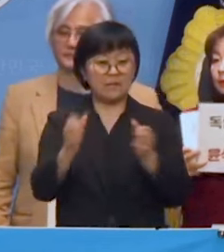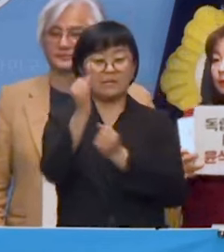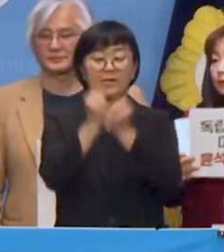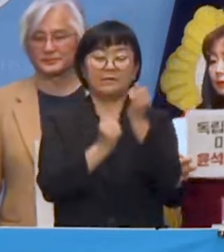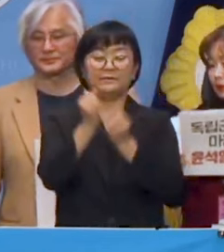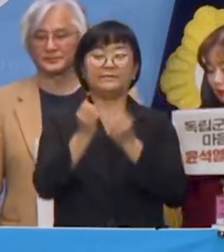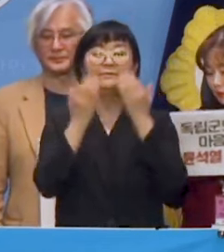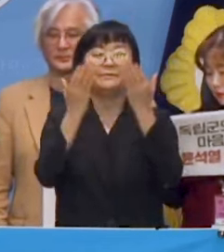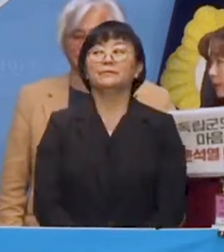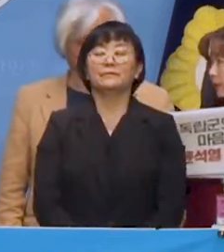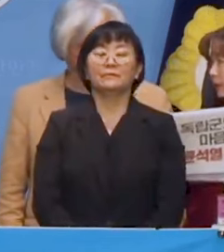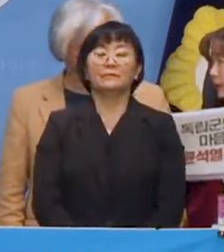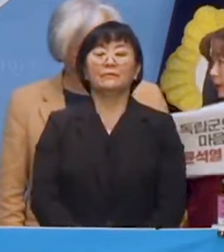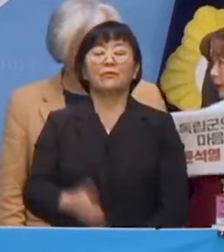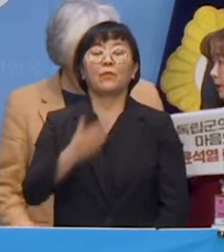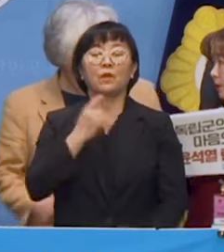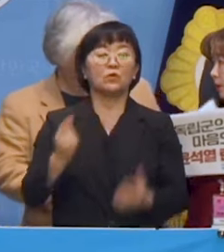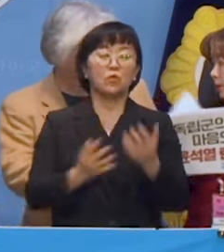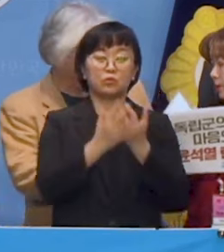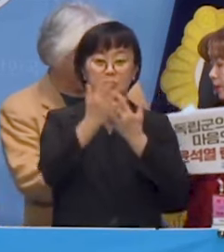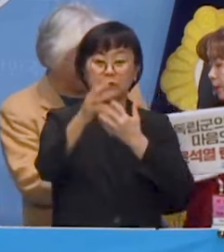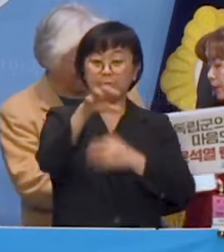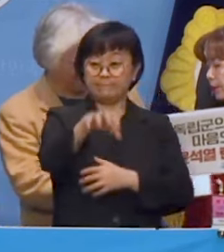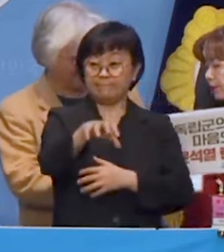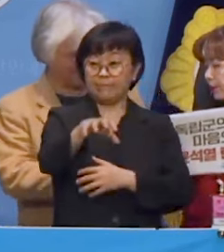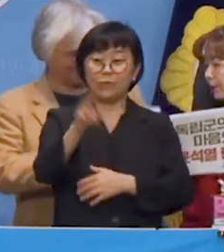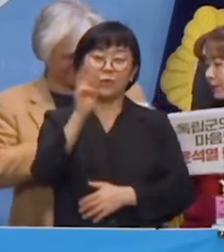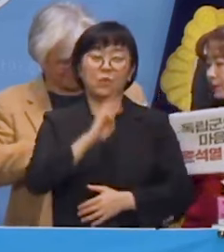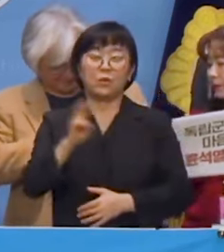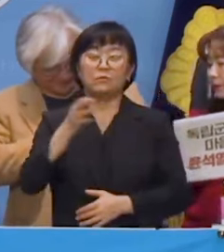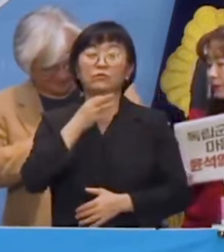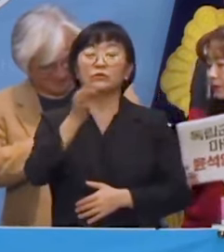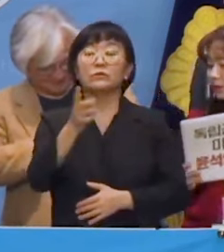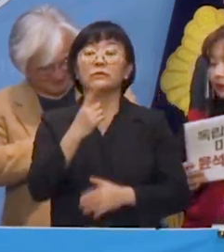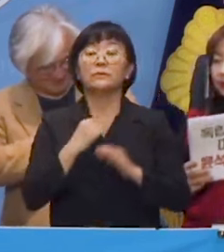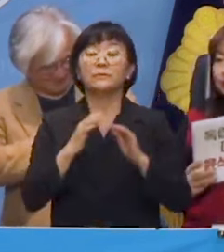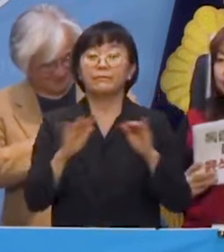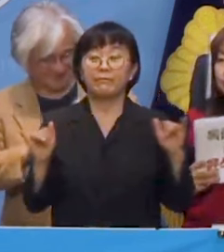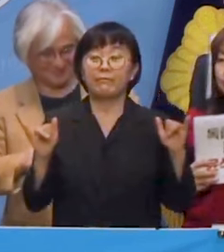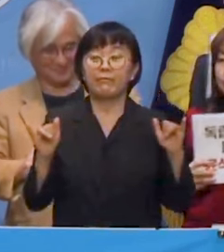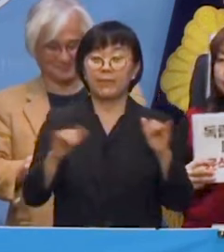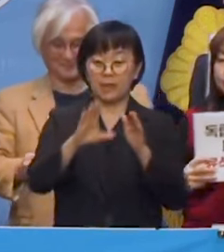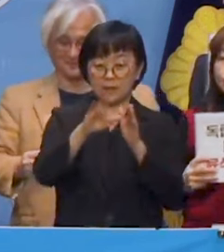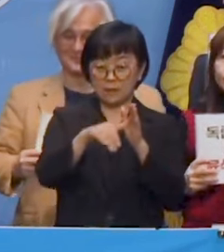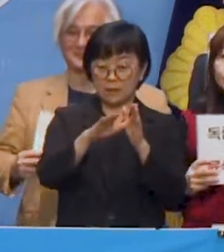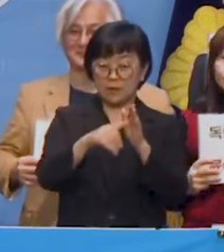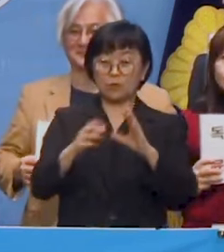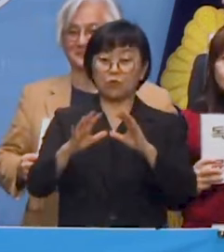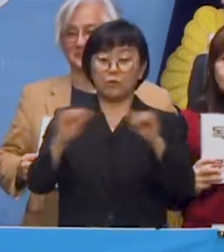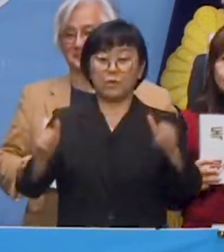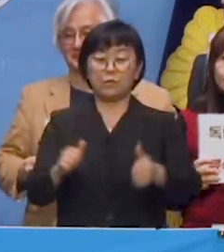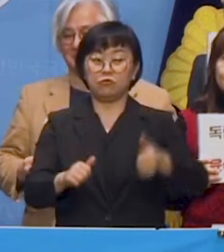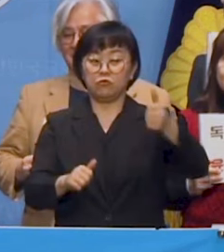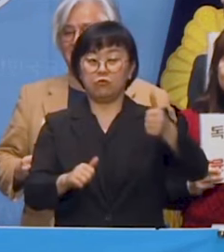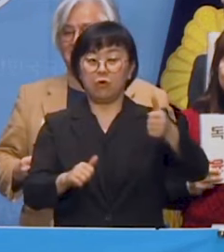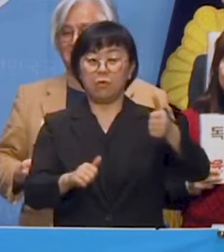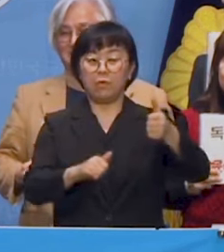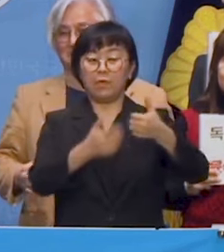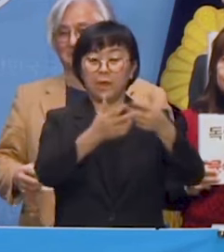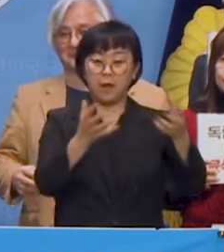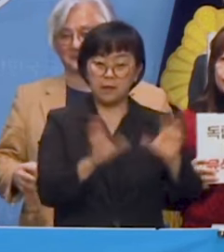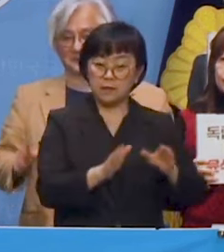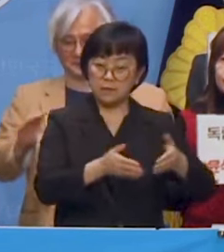설명을 해보도록 하겠습니다. 저는 촛불의 현장에서 노래를 불러왔습니다. 그 자리에서 국민주권당이 어떻게